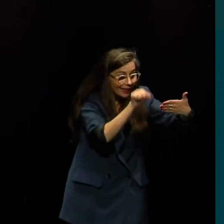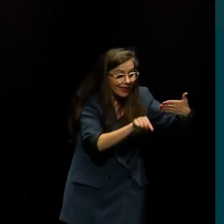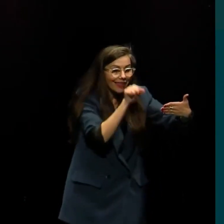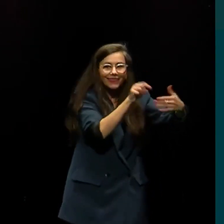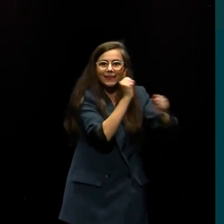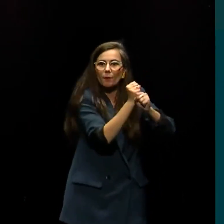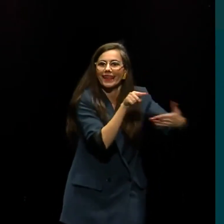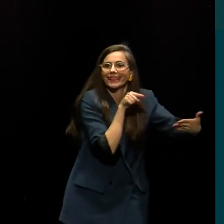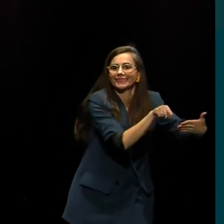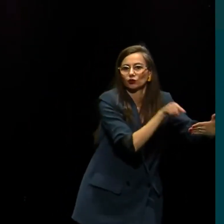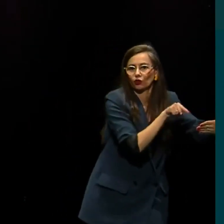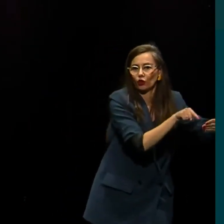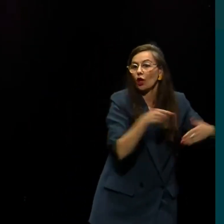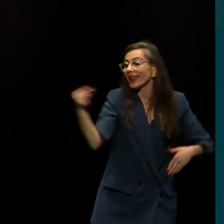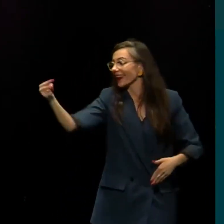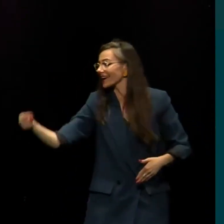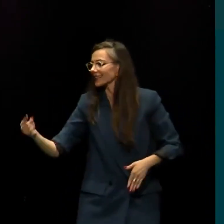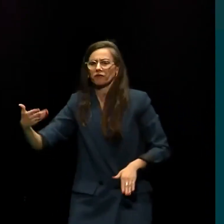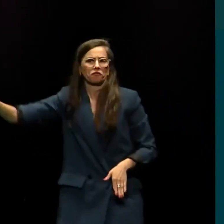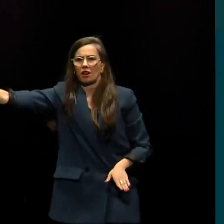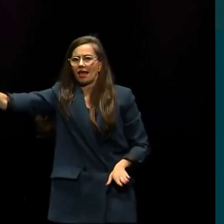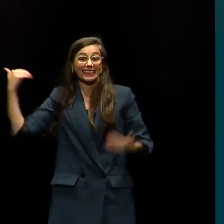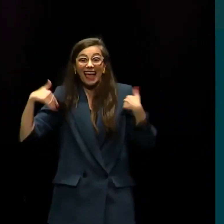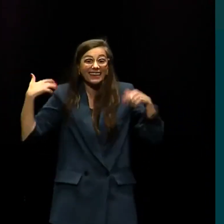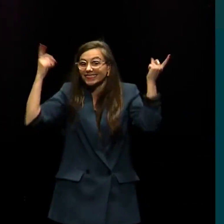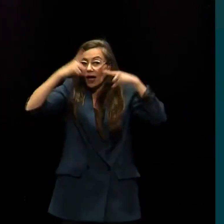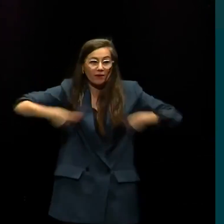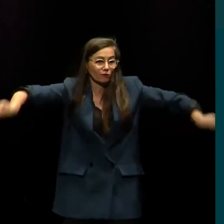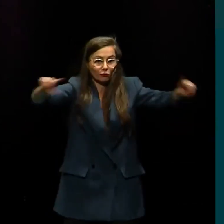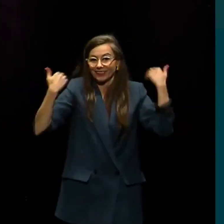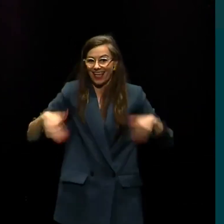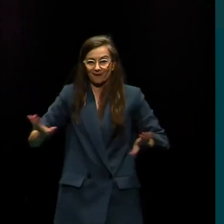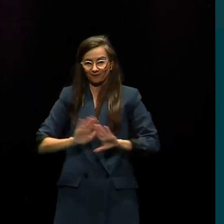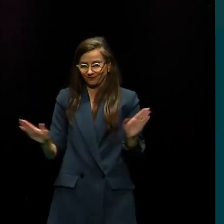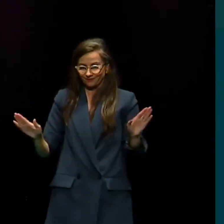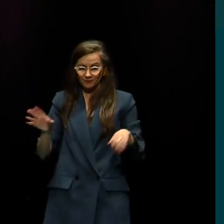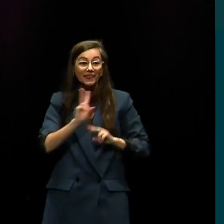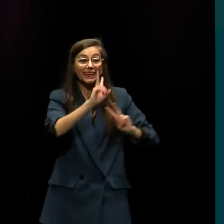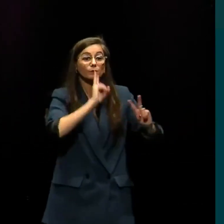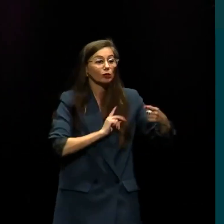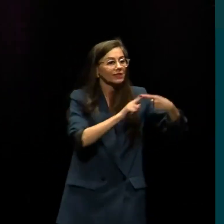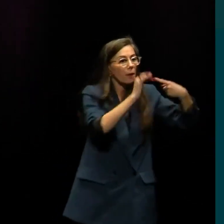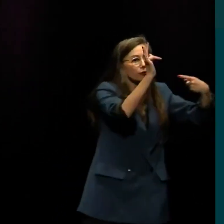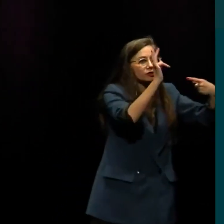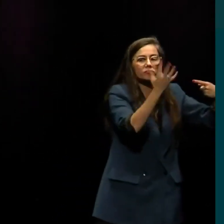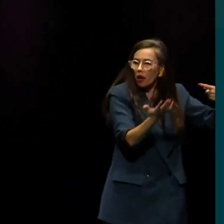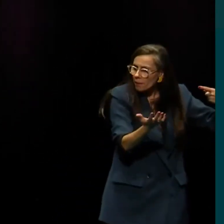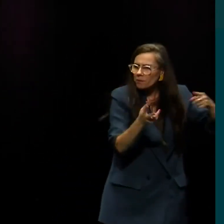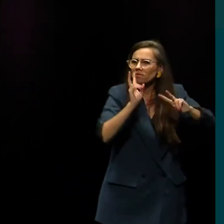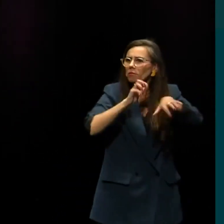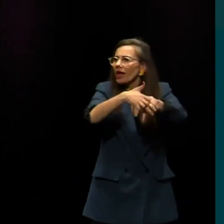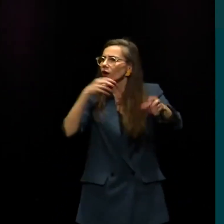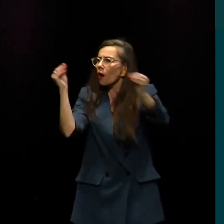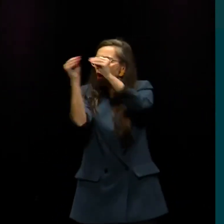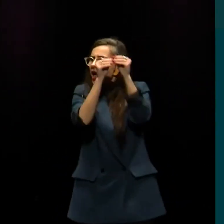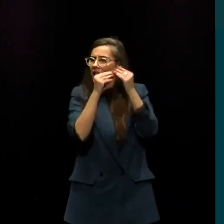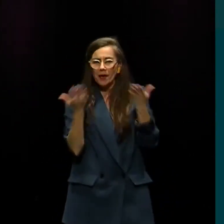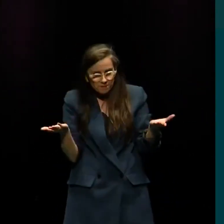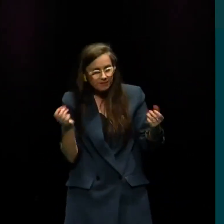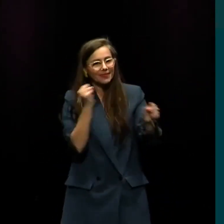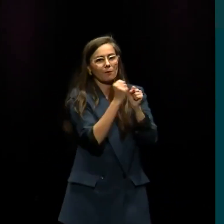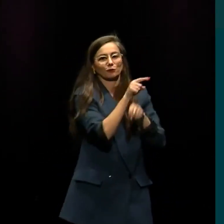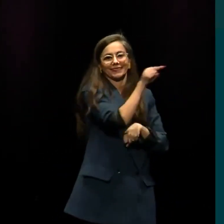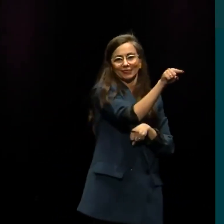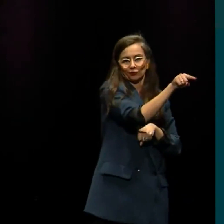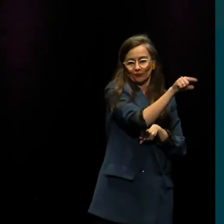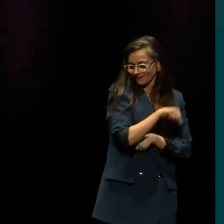Estas respuestas es en lo que tenemos que trabajar, sobre lo positivo, no sobre lo negativo.